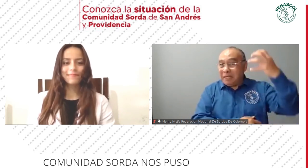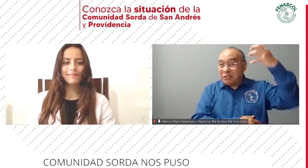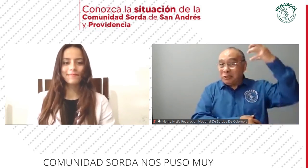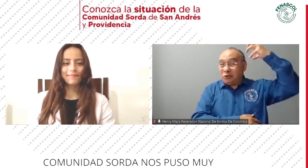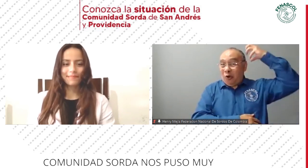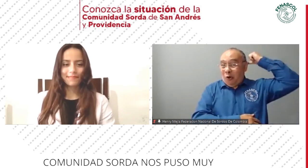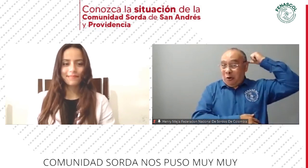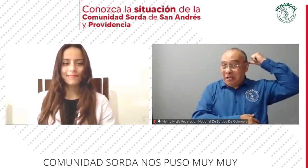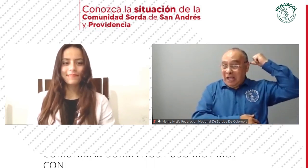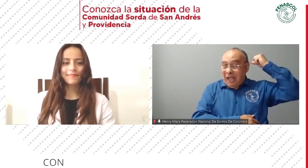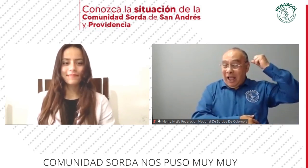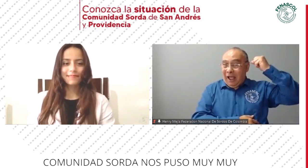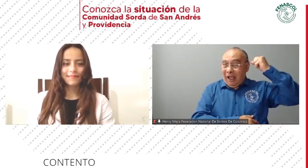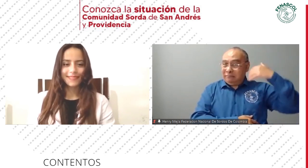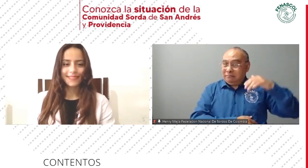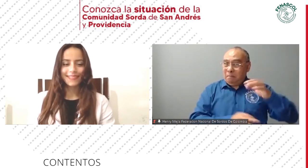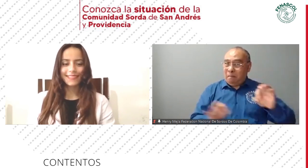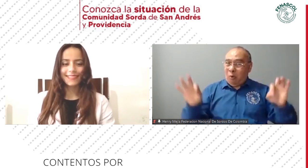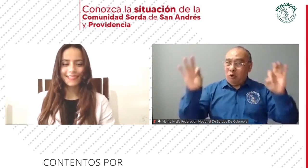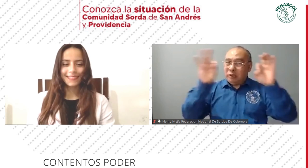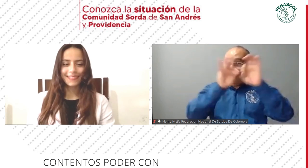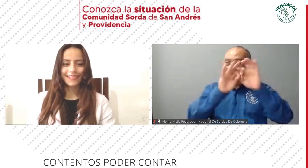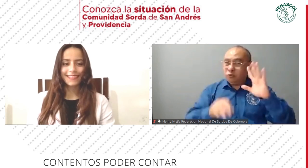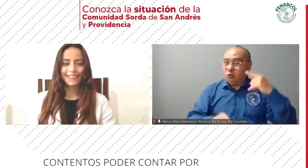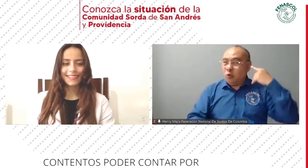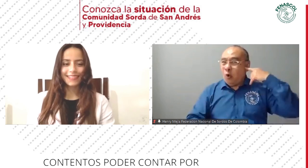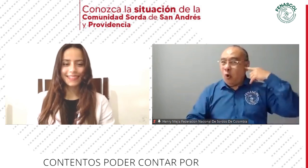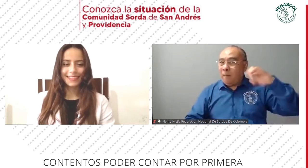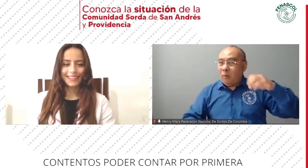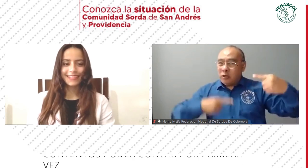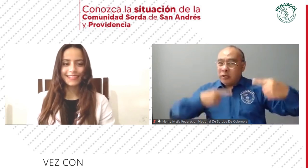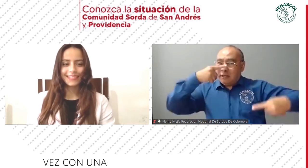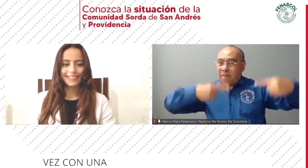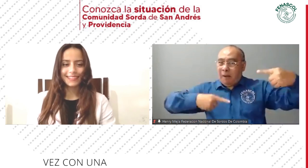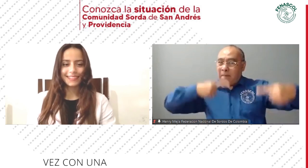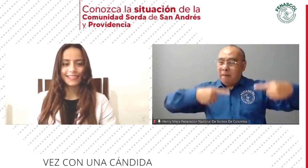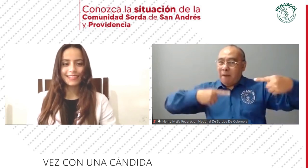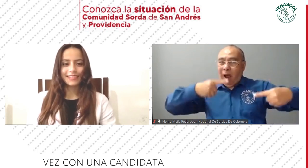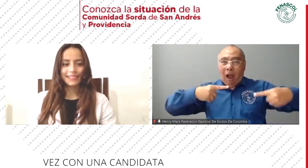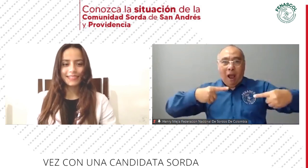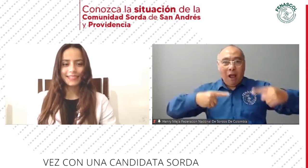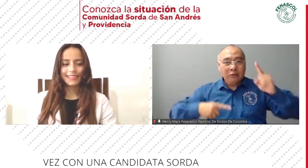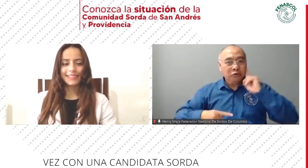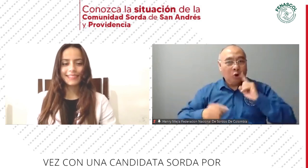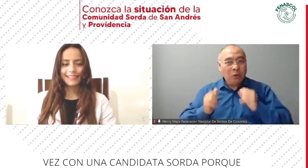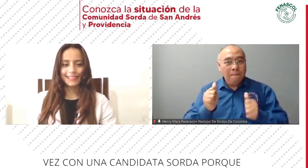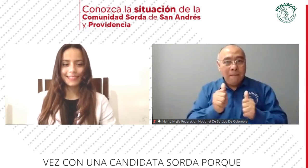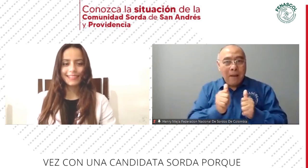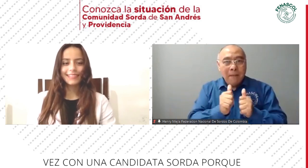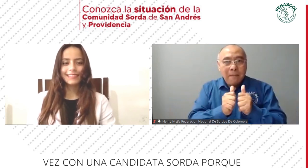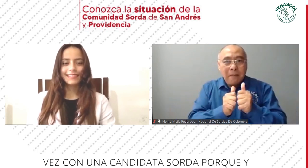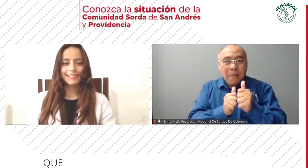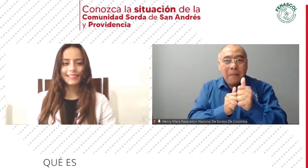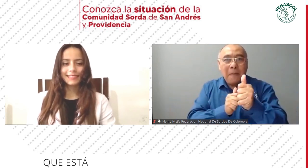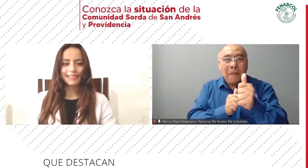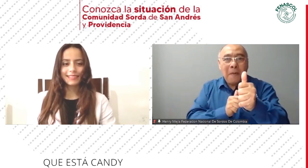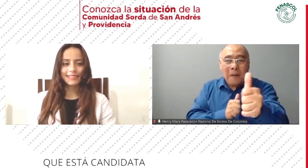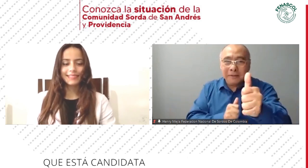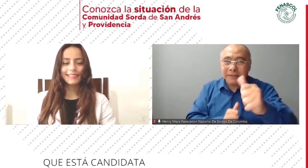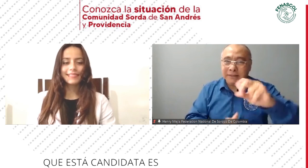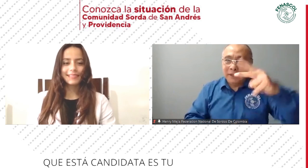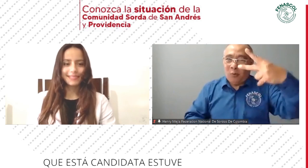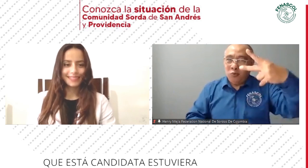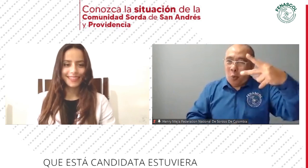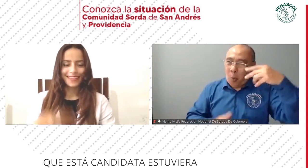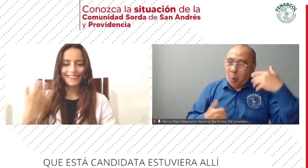muy muy contentos poder contar por primera vez con una candidata sorda porque y que esta candidata